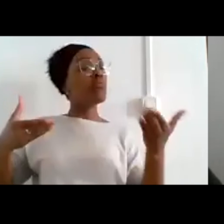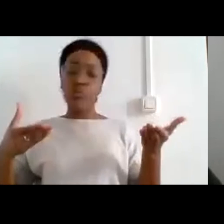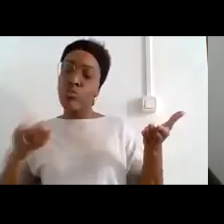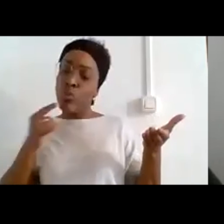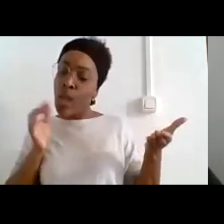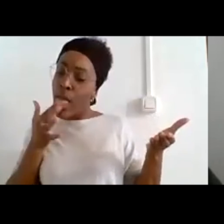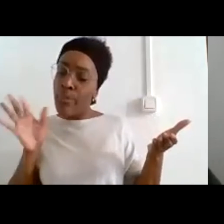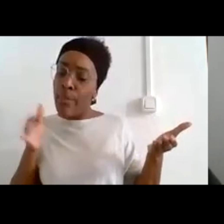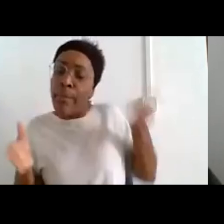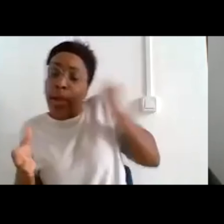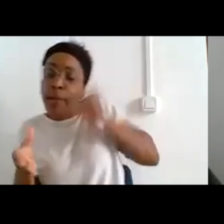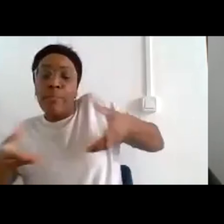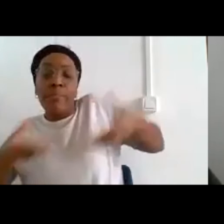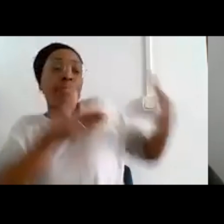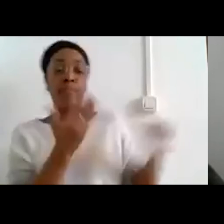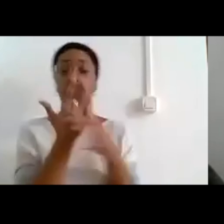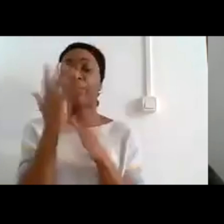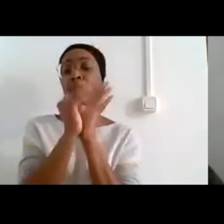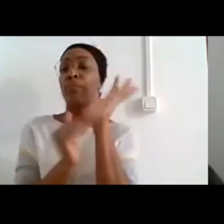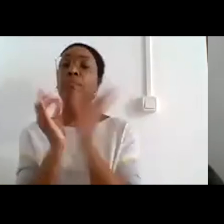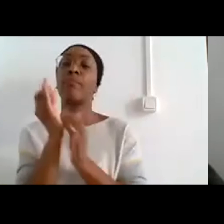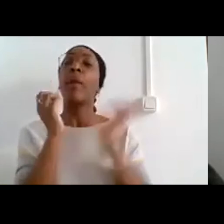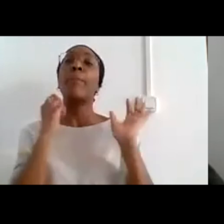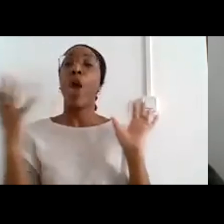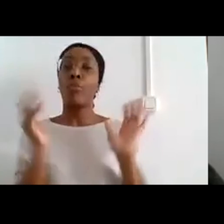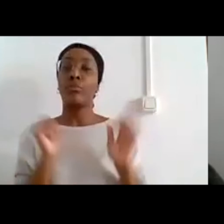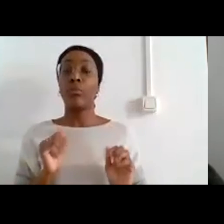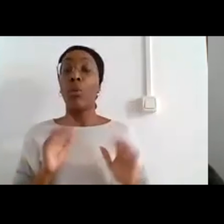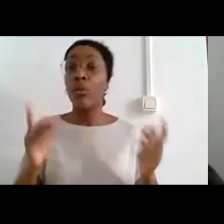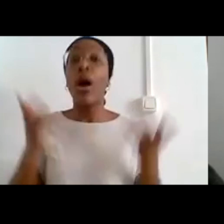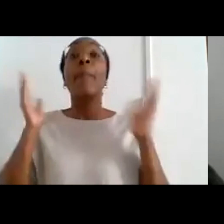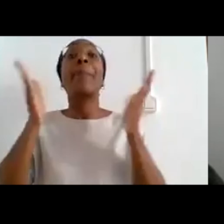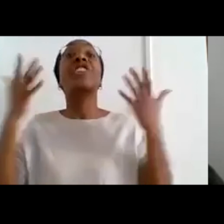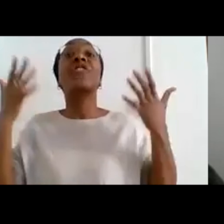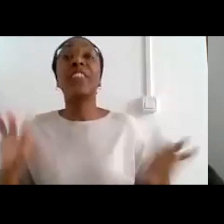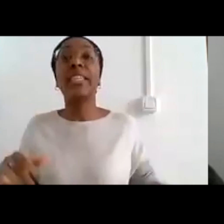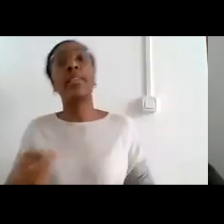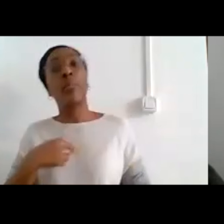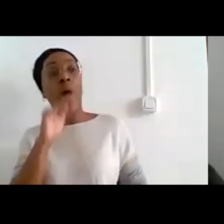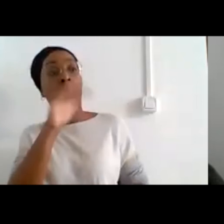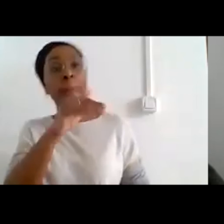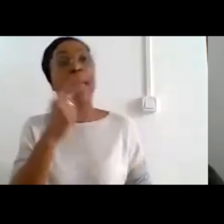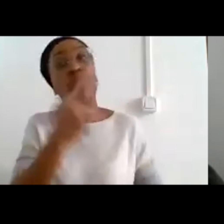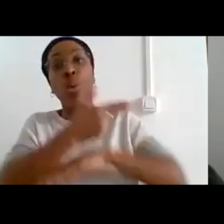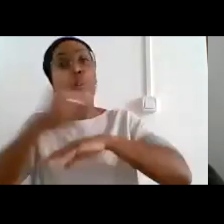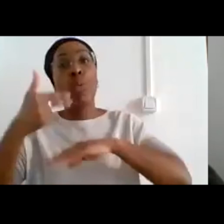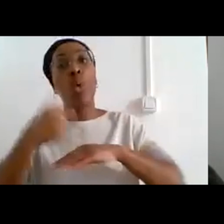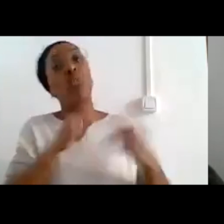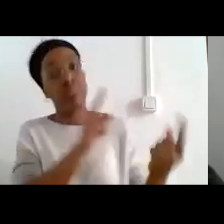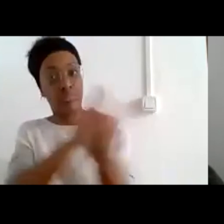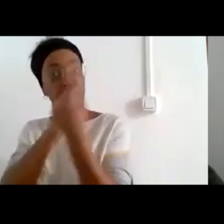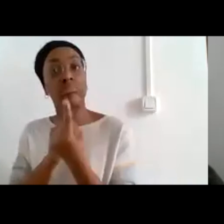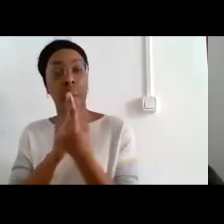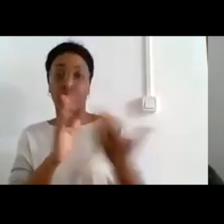truc?» Puis à la fin du culte, je dis: «Bon, bah, je vais aller le prendre dans mon bureau à part, il faut que je discute avec lui. Je comprends